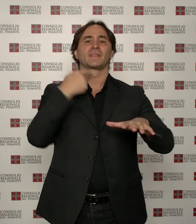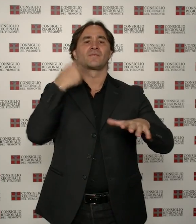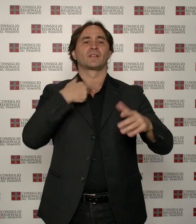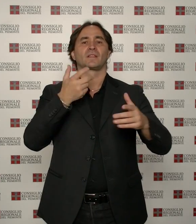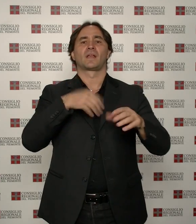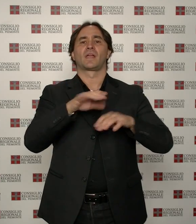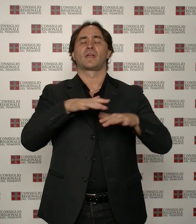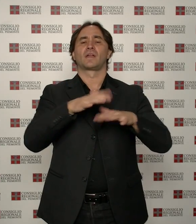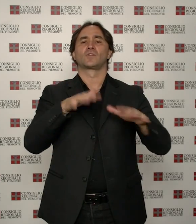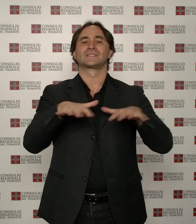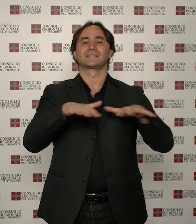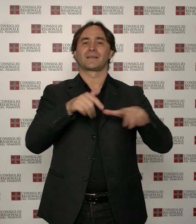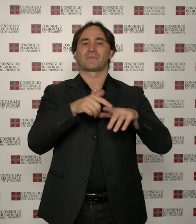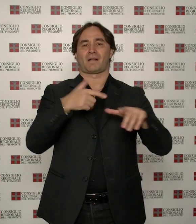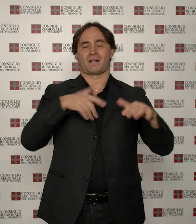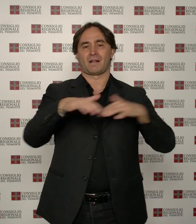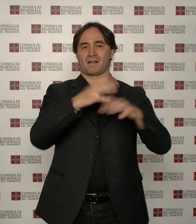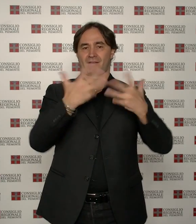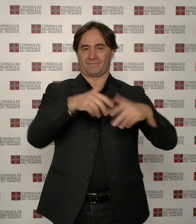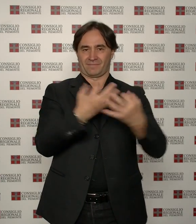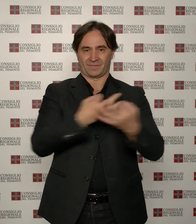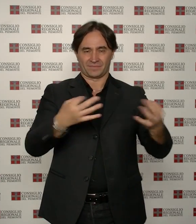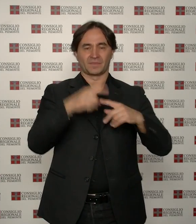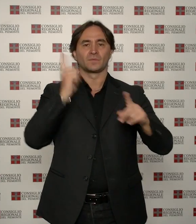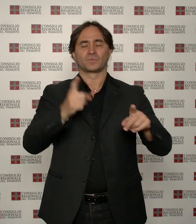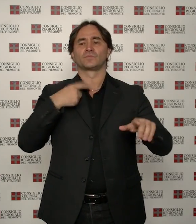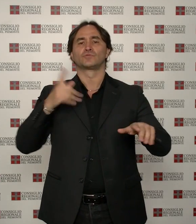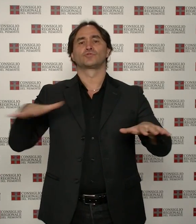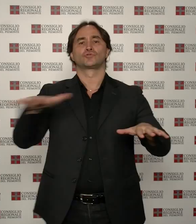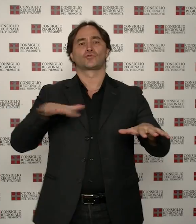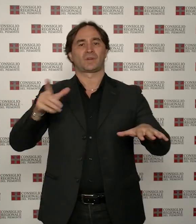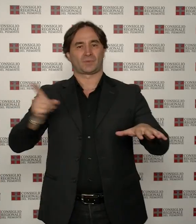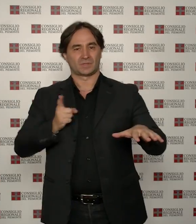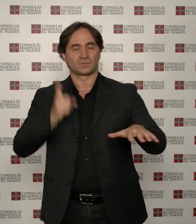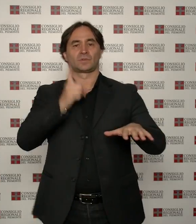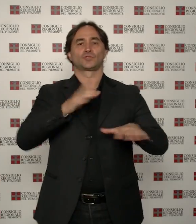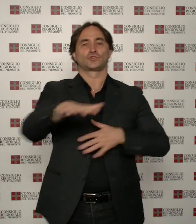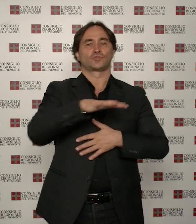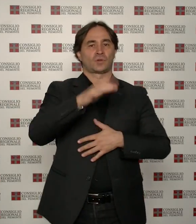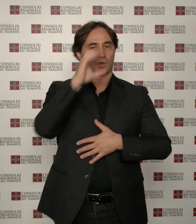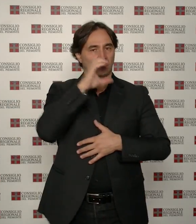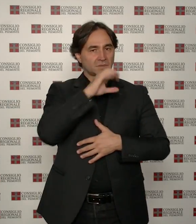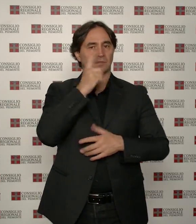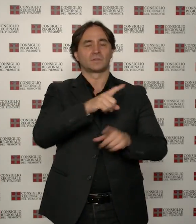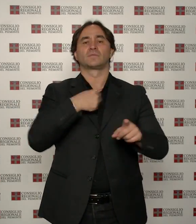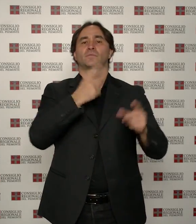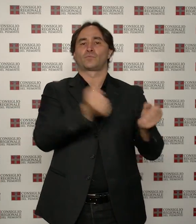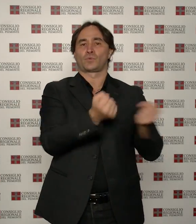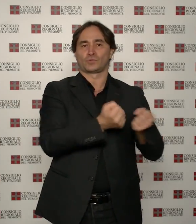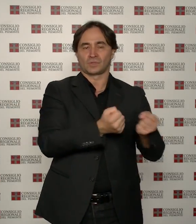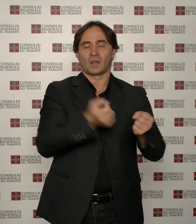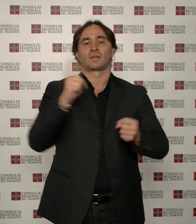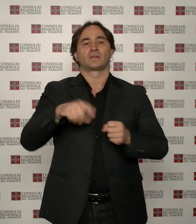ecosistemi acquatici. Inoltre, contempla la gestione delle zone di protezione, le turistiche, quelle per attività agonistiche e promozionali e quelle